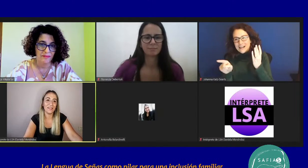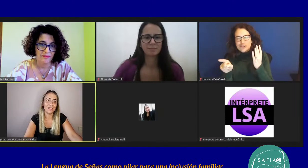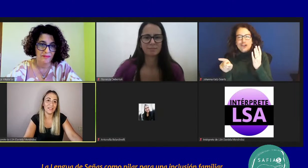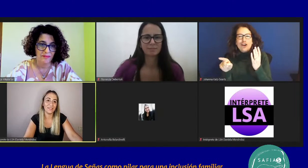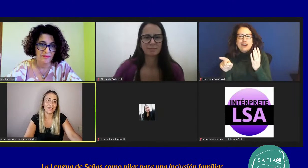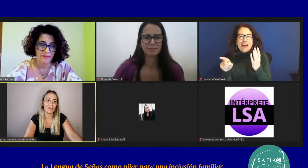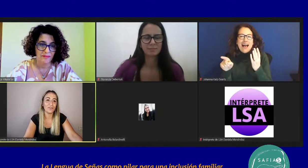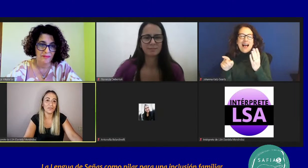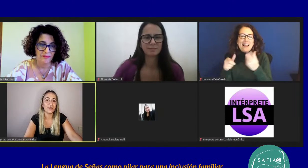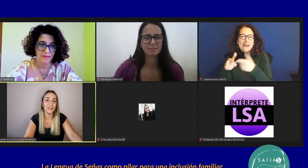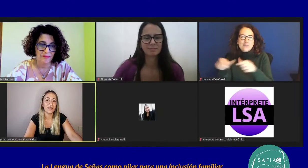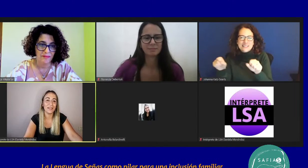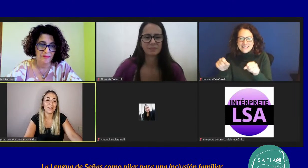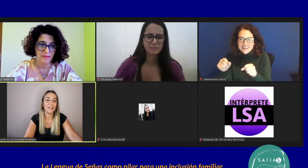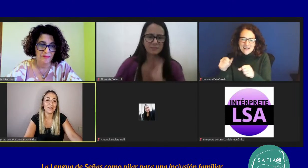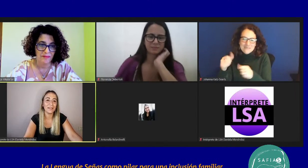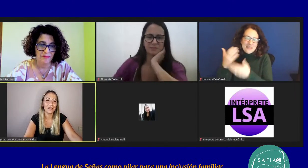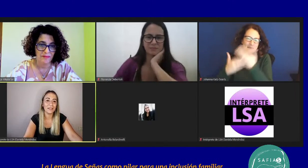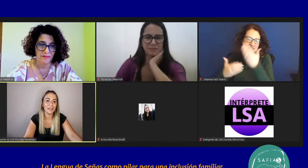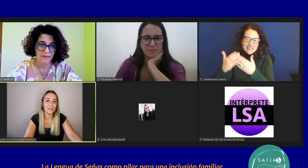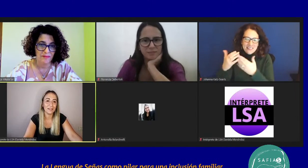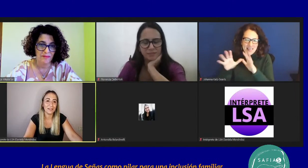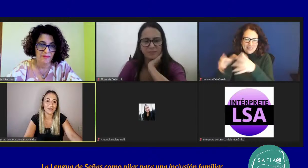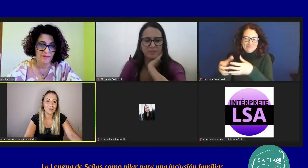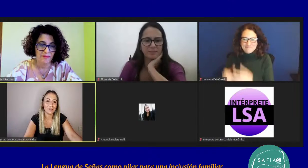y en desarrollo,